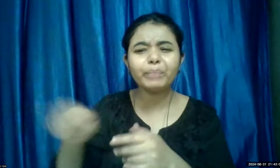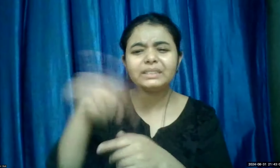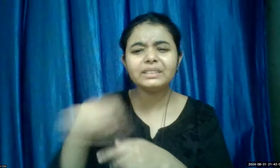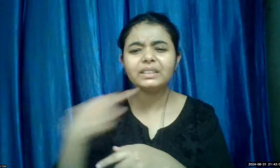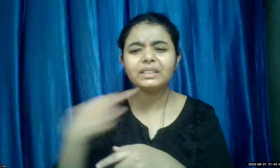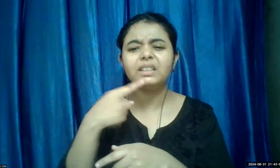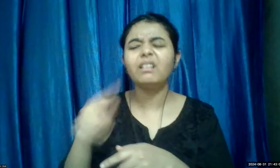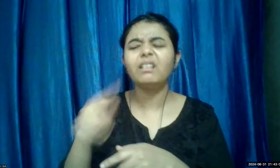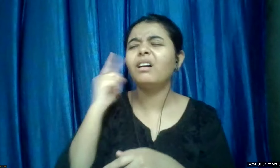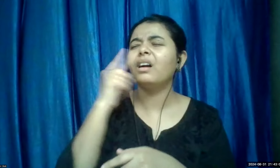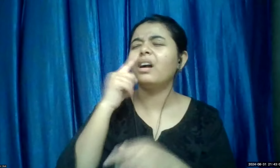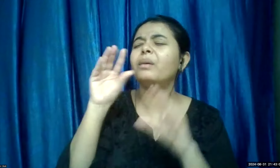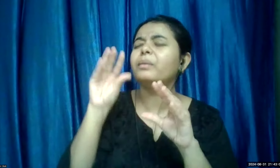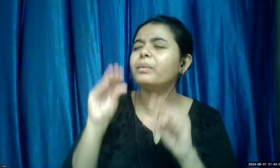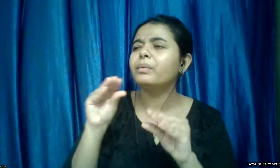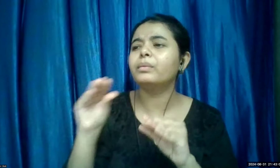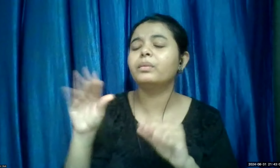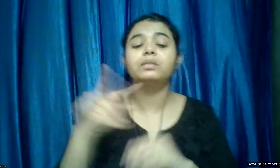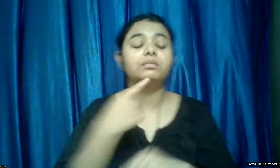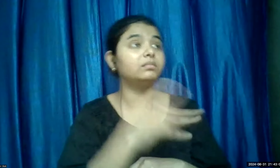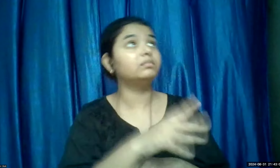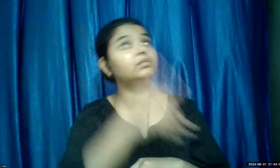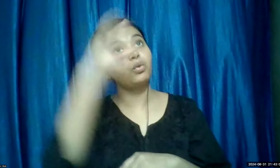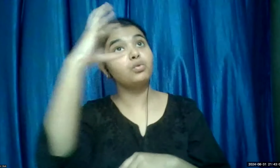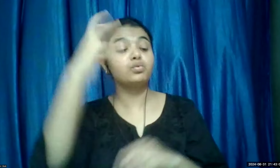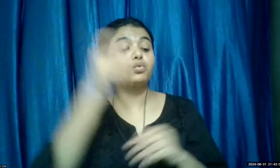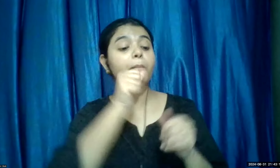करो, सूर्य को जल चढ़ाओ।